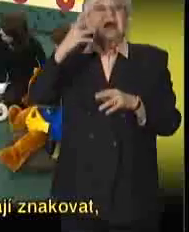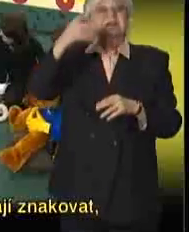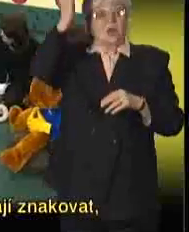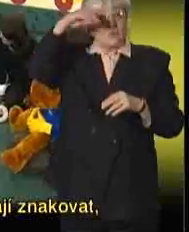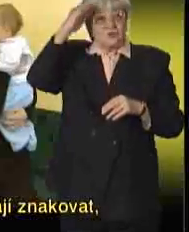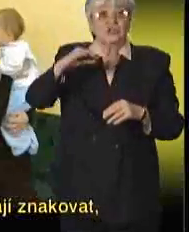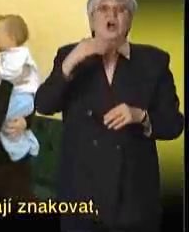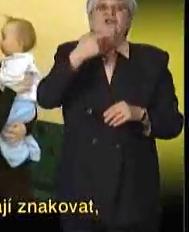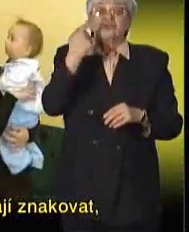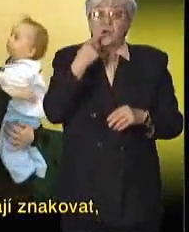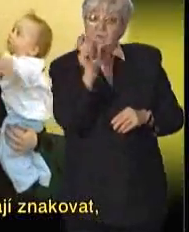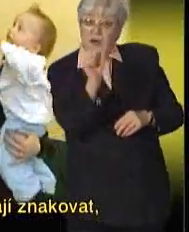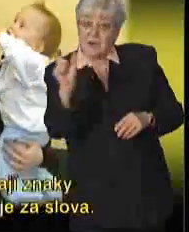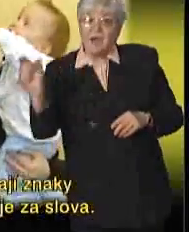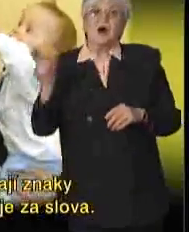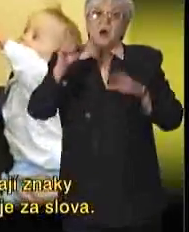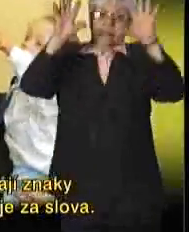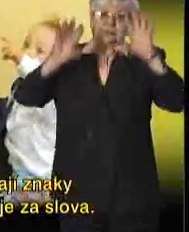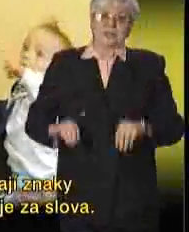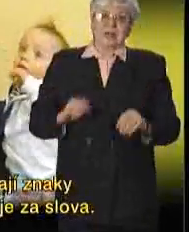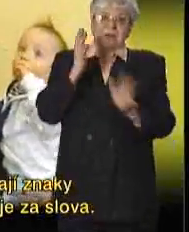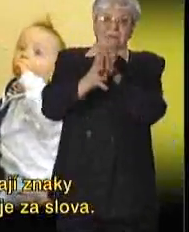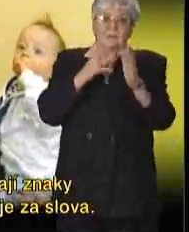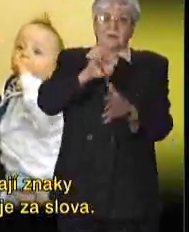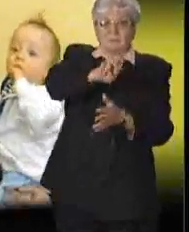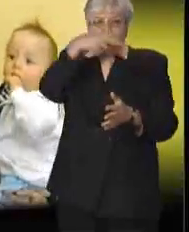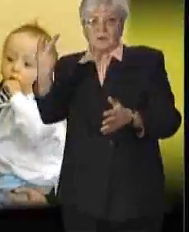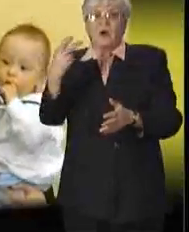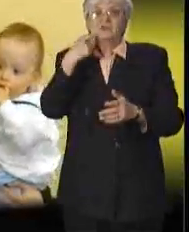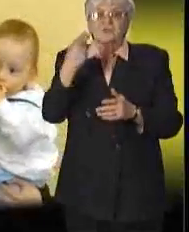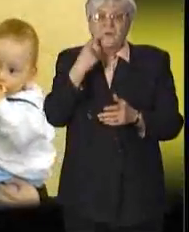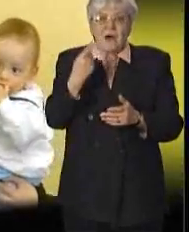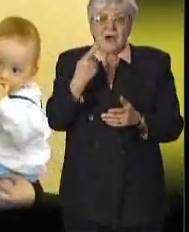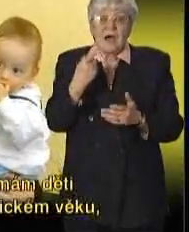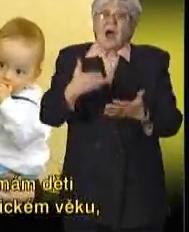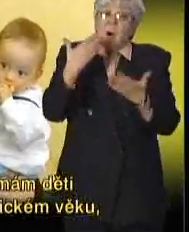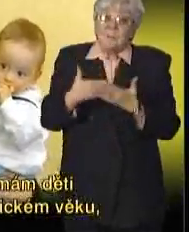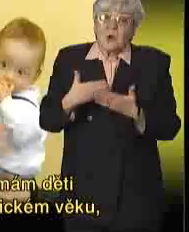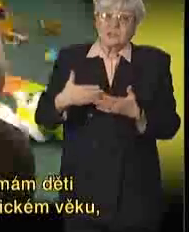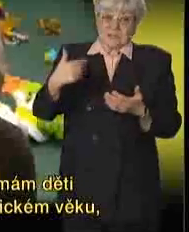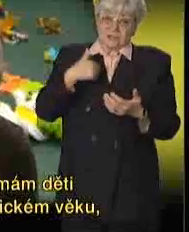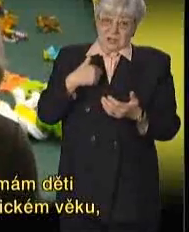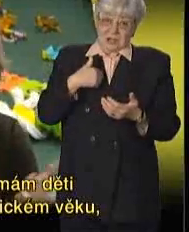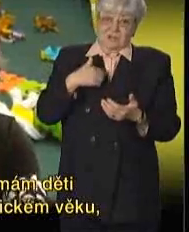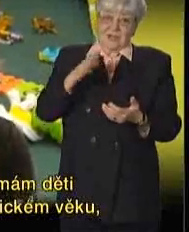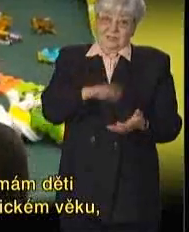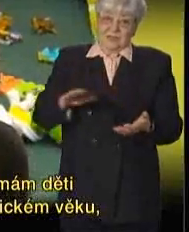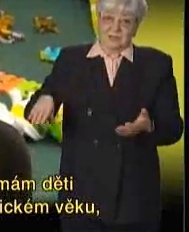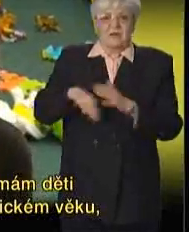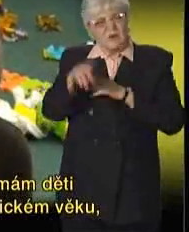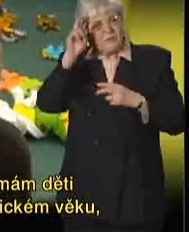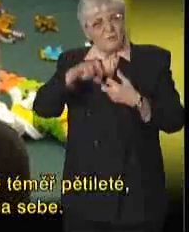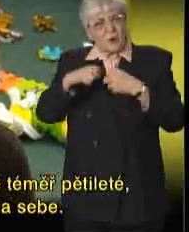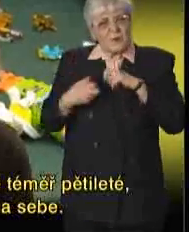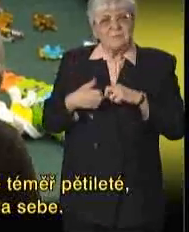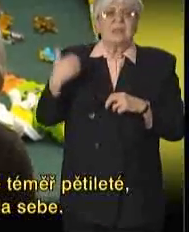tak zapomínají znaky, nebo přestávají znakovat a vyměňují je za slova. Protože mám děti v problematickém věku, roční